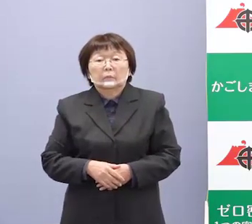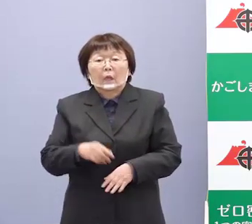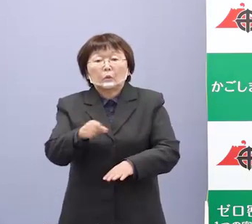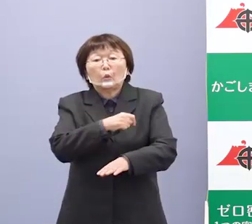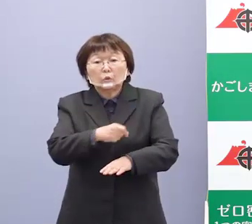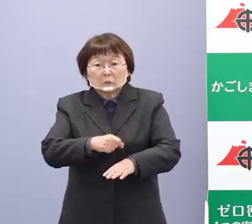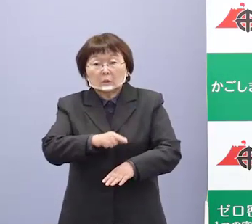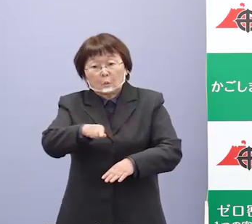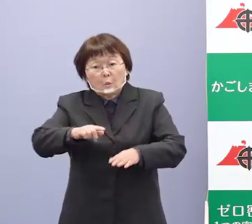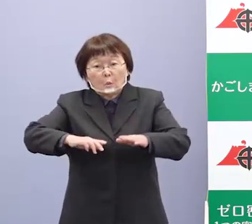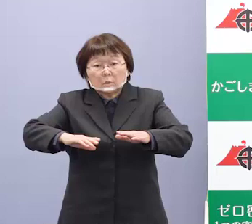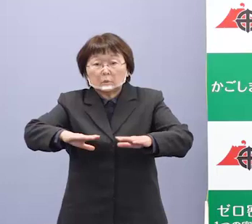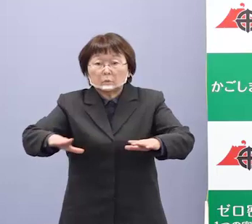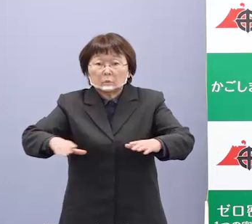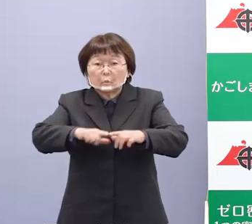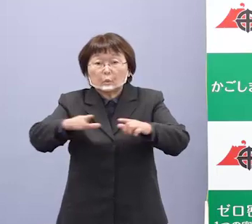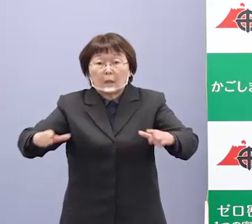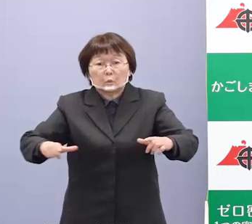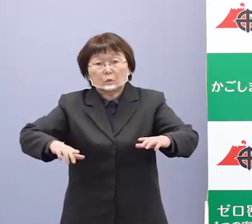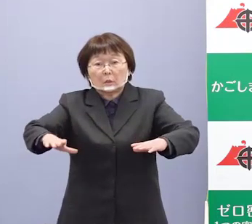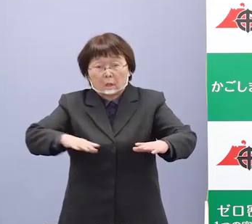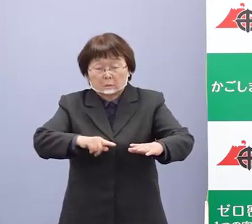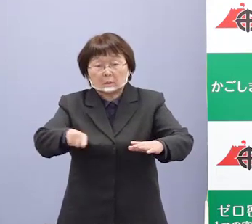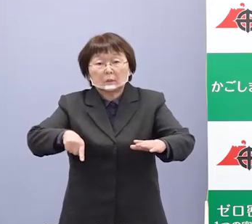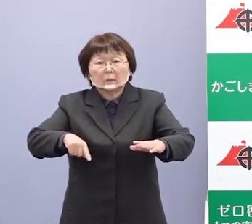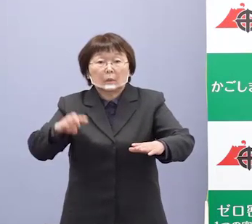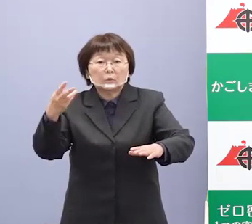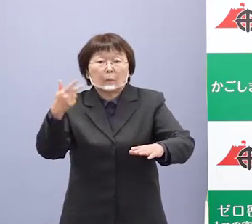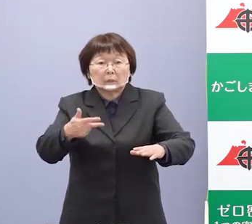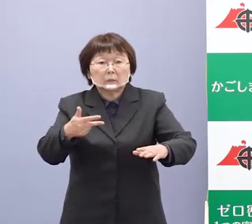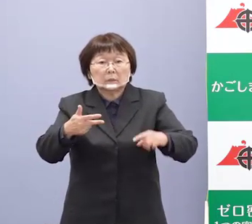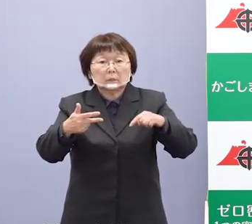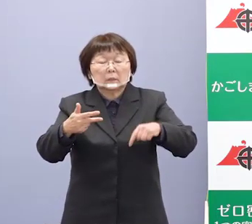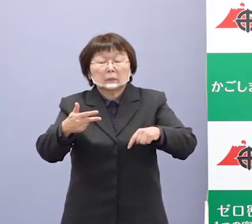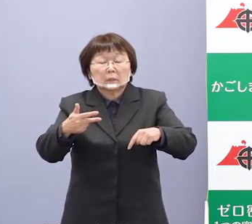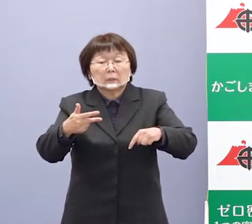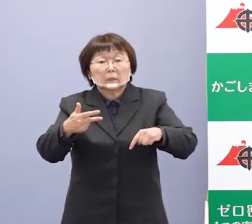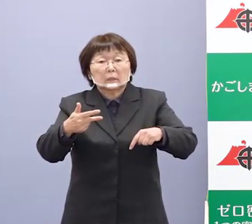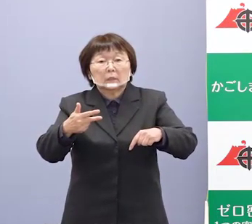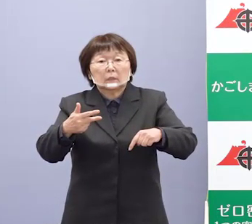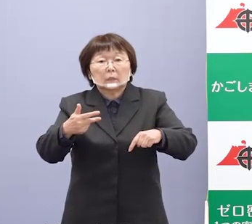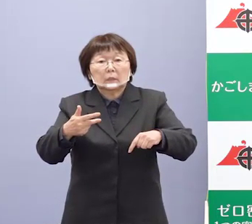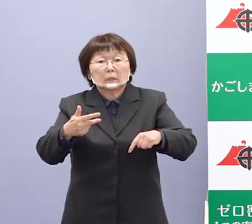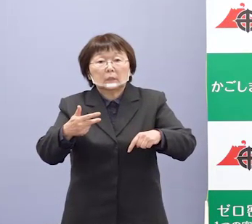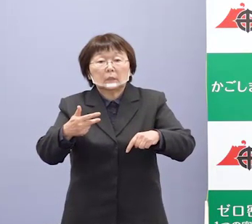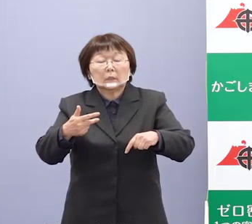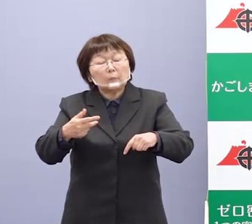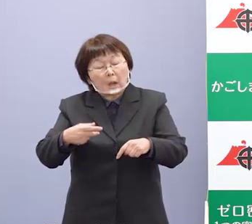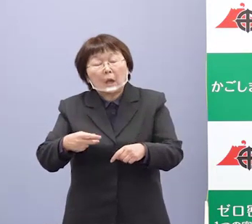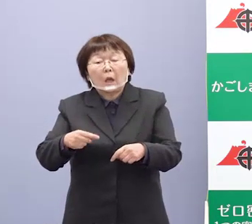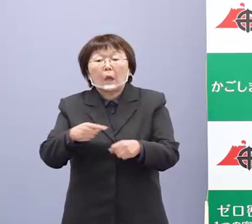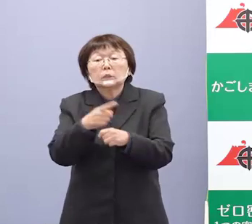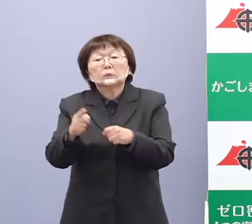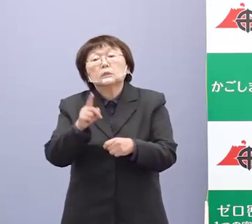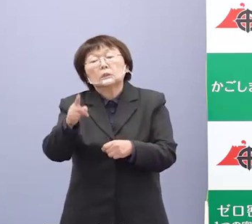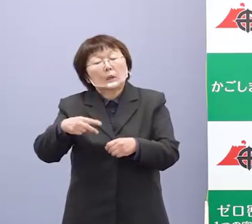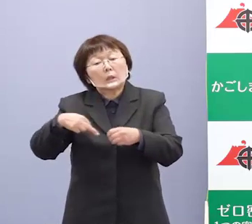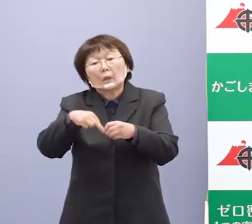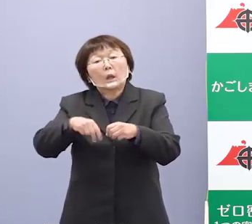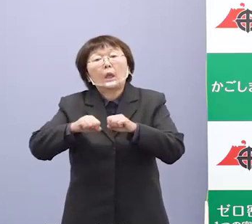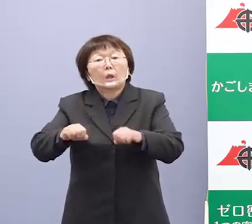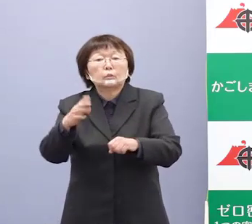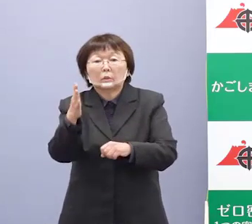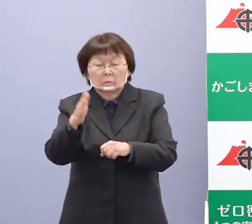ランドデザインとの適合については、鹿児島市としては単なる年20試合サッカーをやるだけの場所ではなく